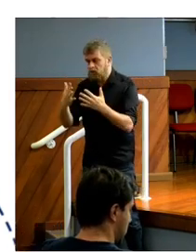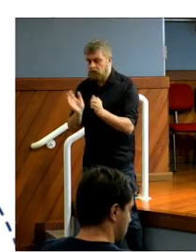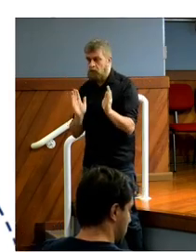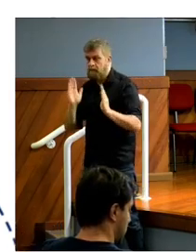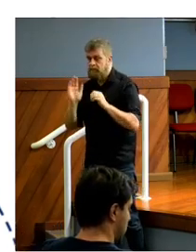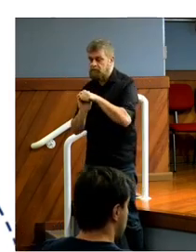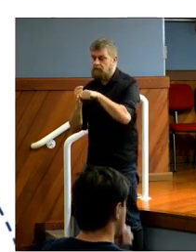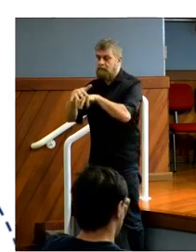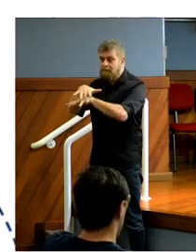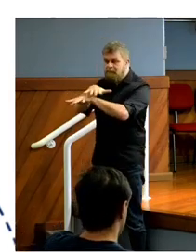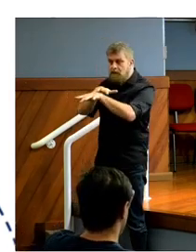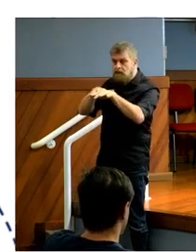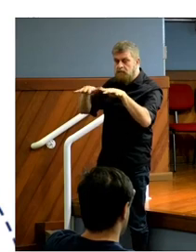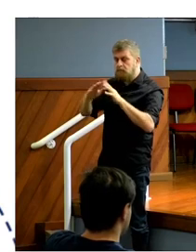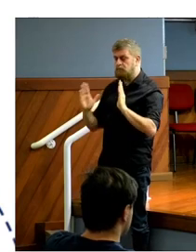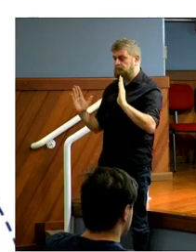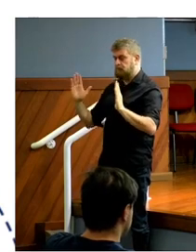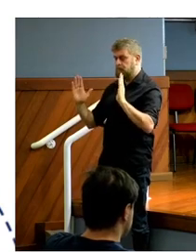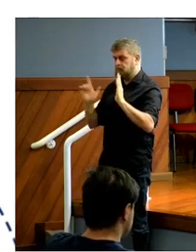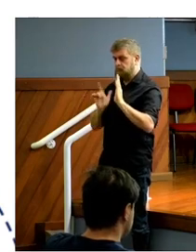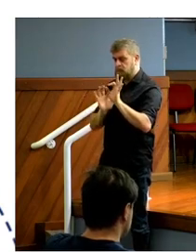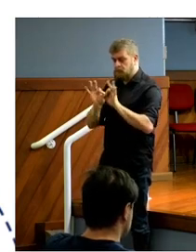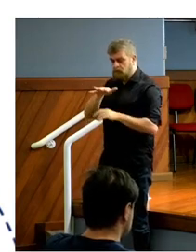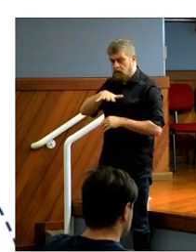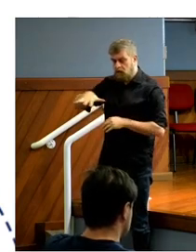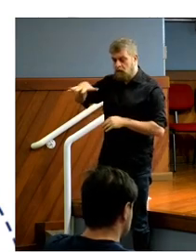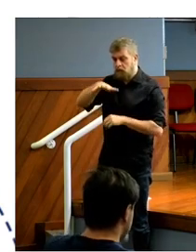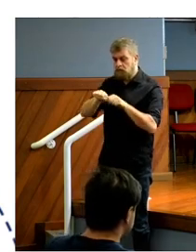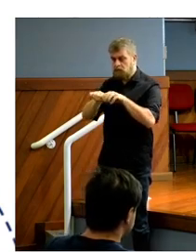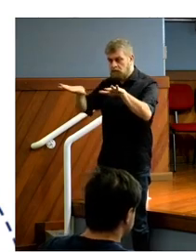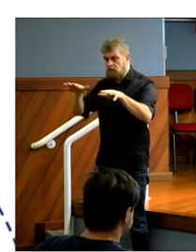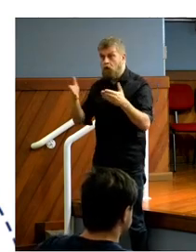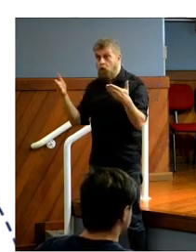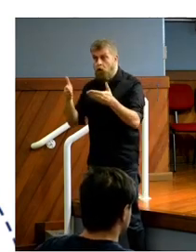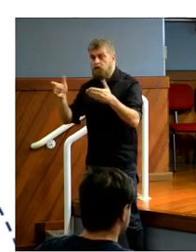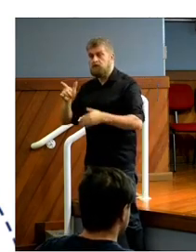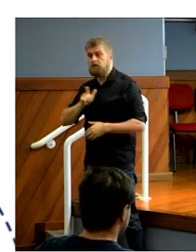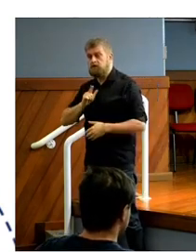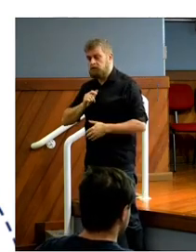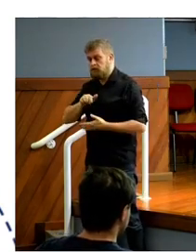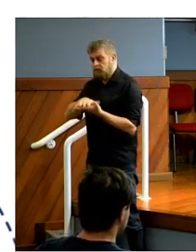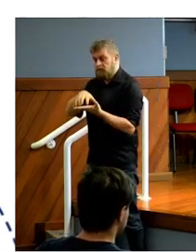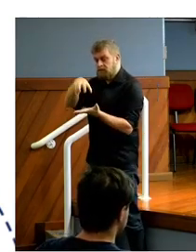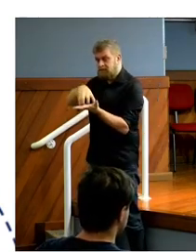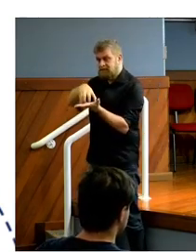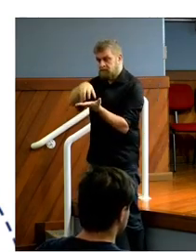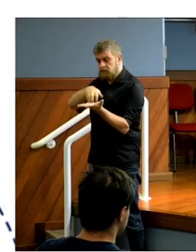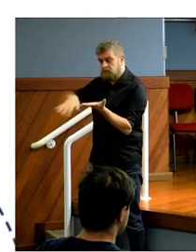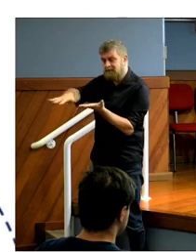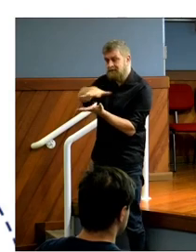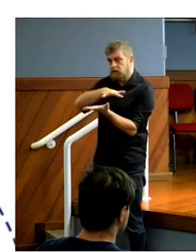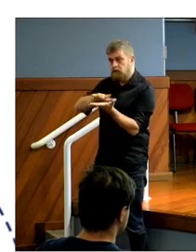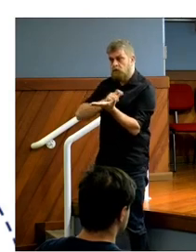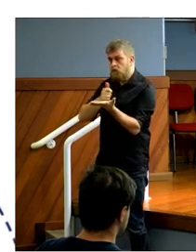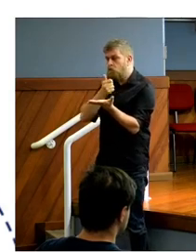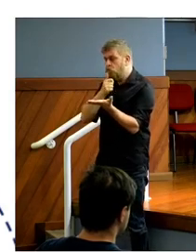pandemia, nós reorganizamos a nossa área de difusão, que inclusive hoje se configura como um setor, né? Ele era apesar da gente